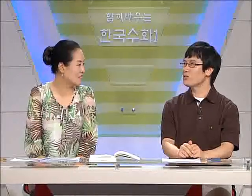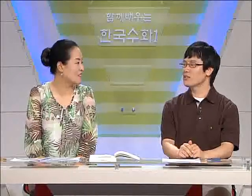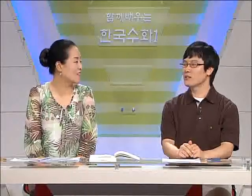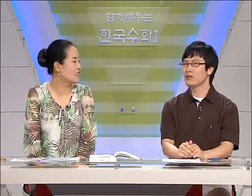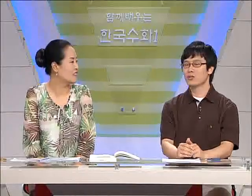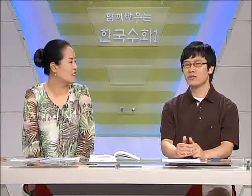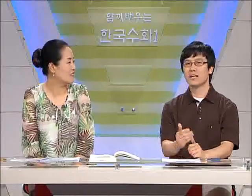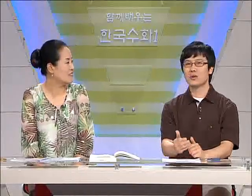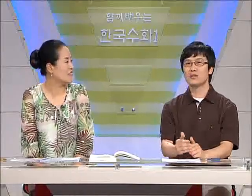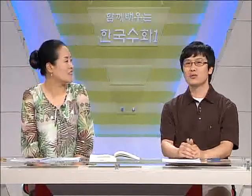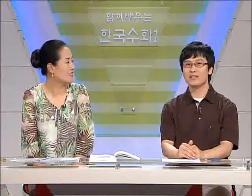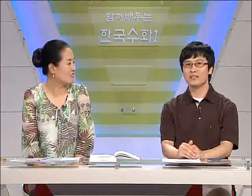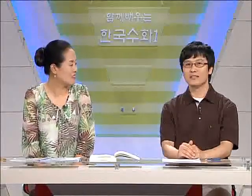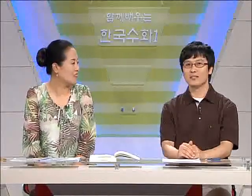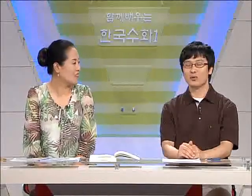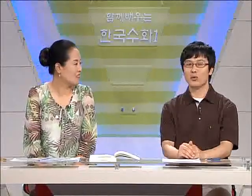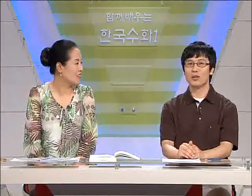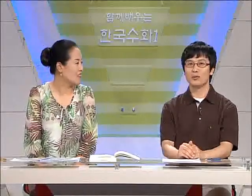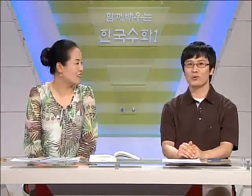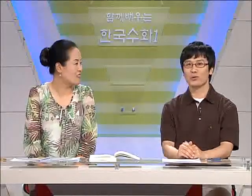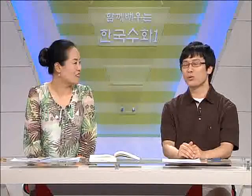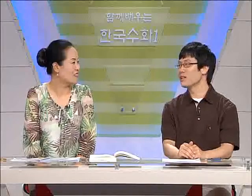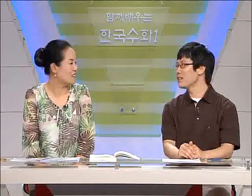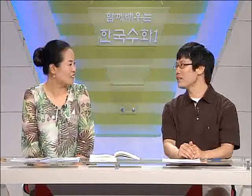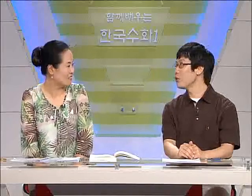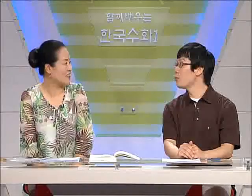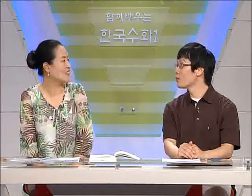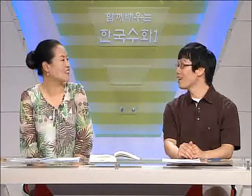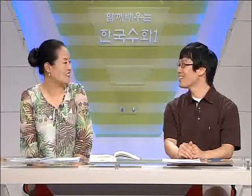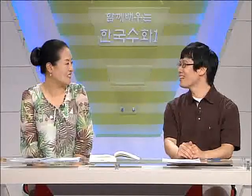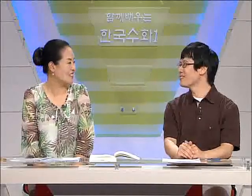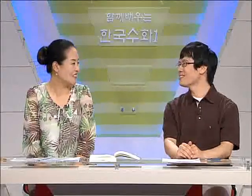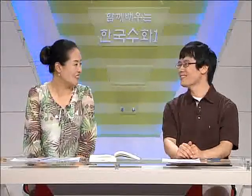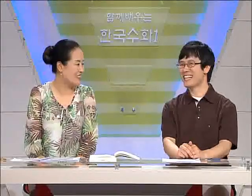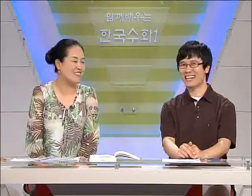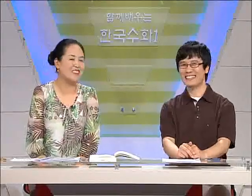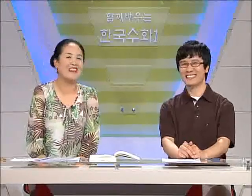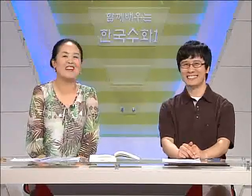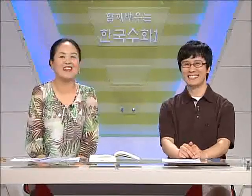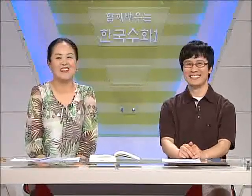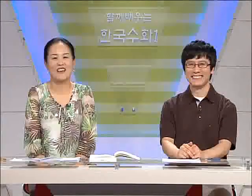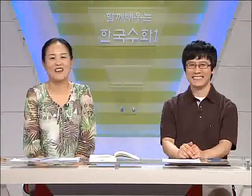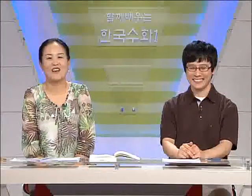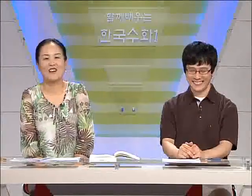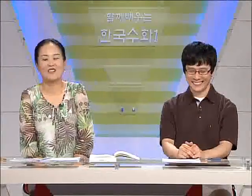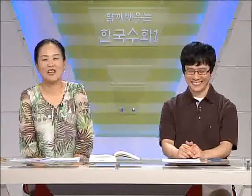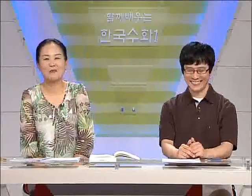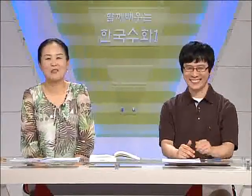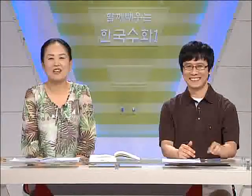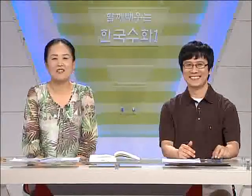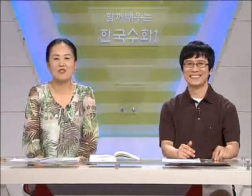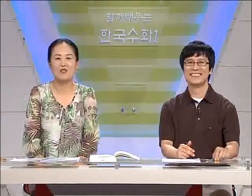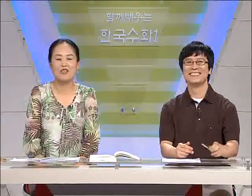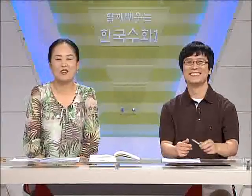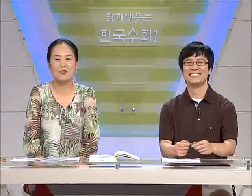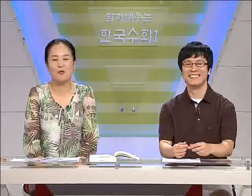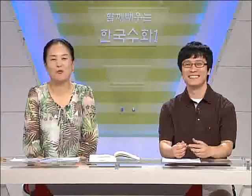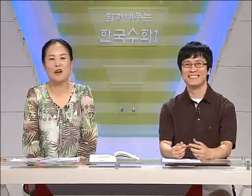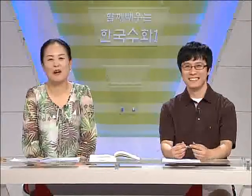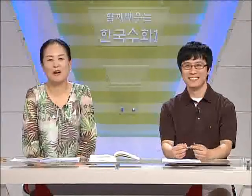혼자서 좀 생각도 할 수 있는 그런 조용한 곳으로 올해는 다녀와 볼까 생각하고 있습니다. 예. 짜임새 있는 휴가 계획으로 몸과 마음을